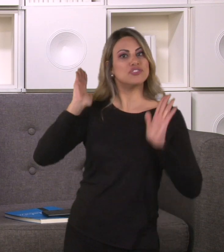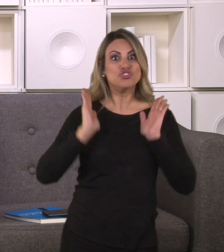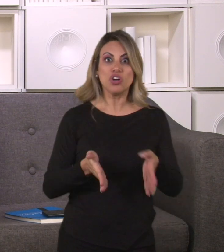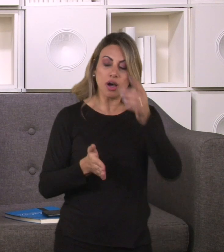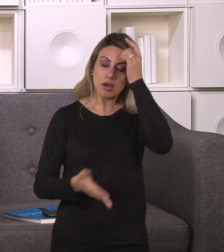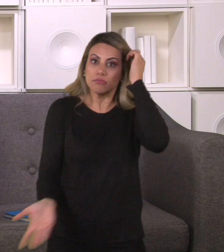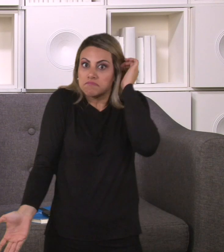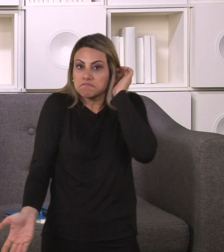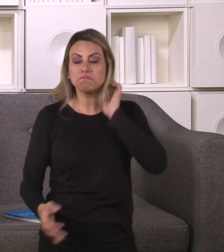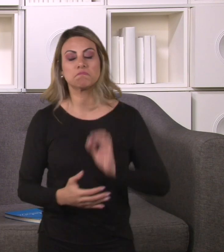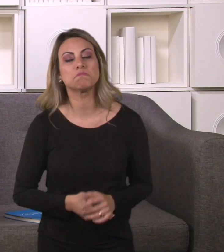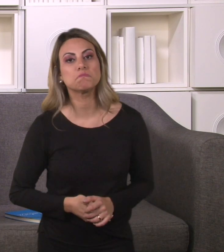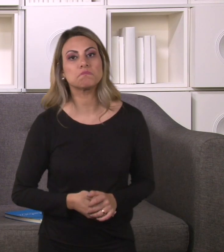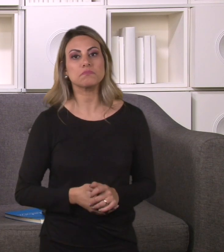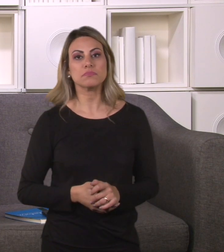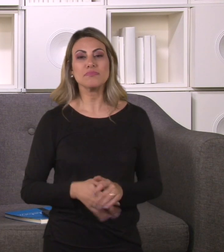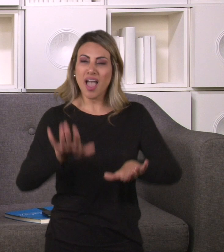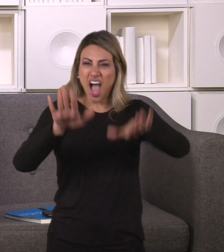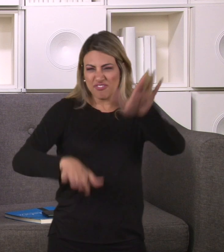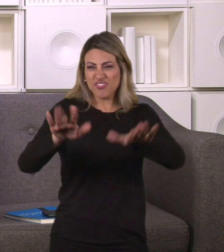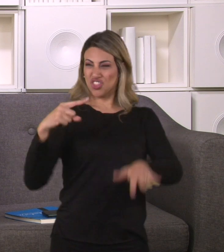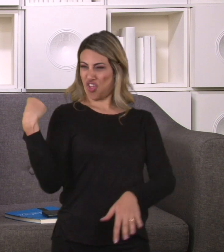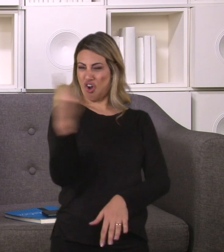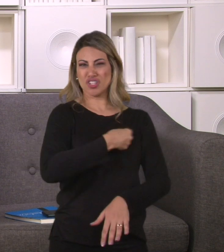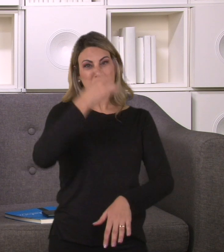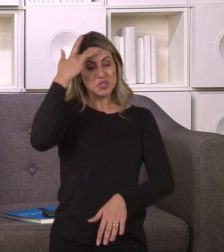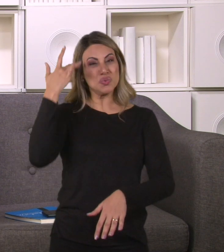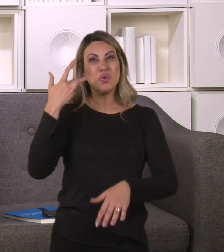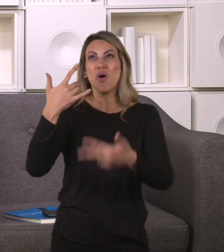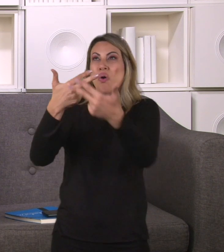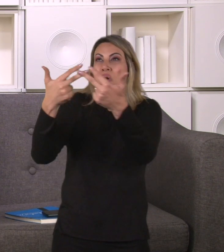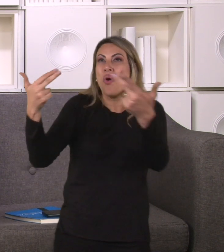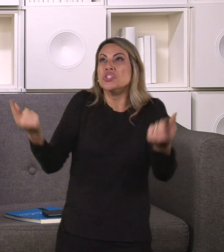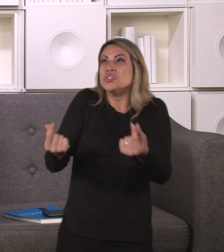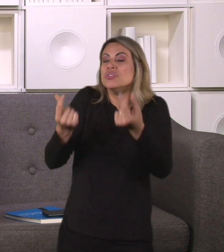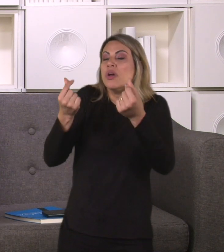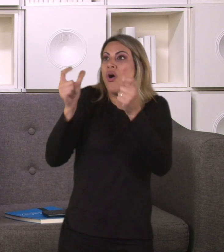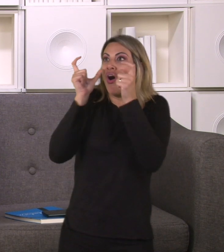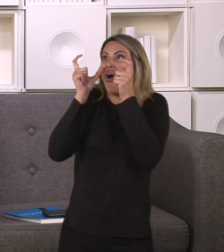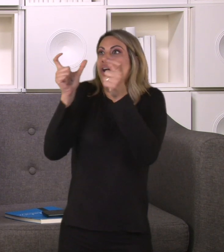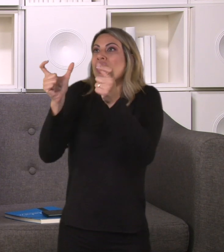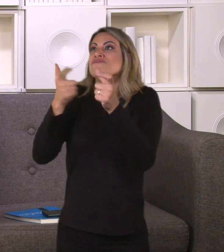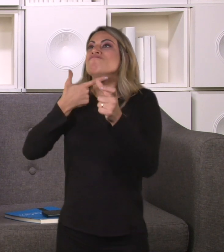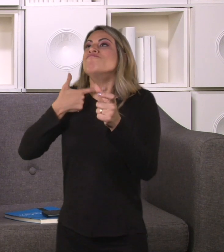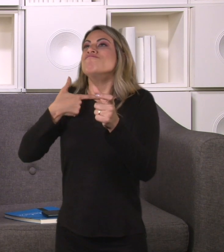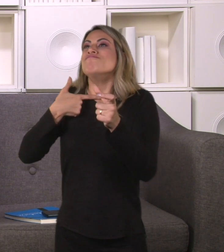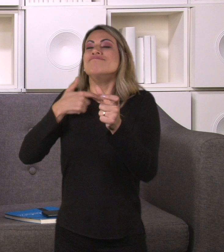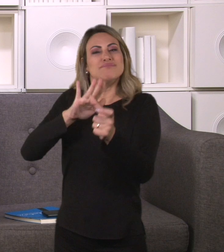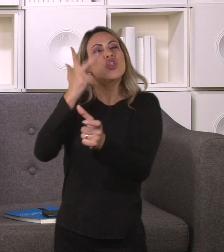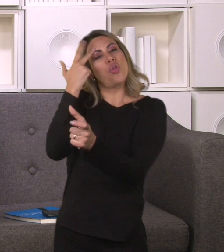de possibilidades que é também legítimo nós desejarmos, inclusive porque nos pertence, mas que ele só deve